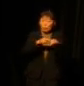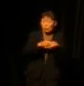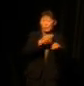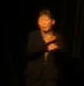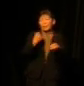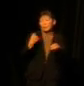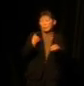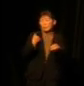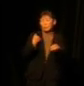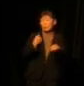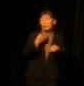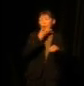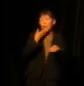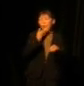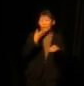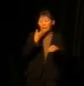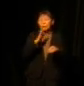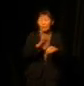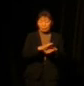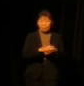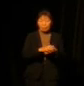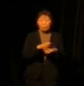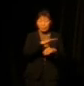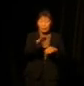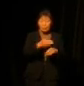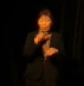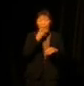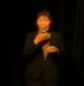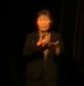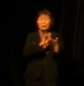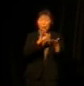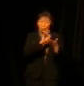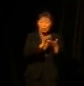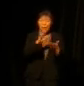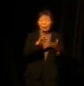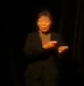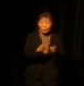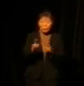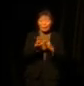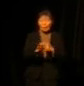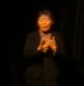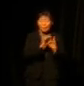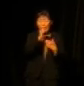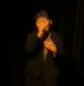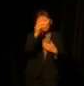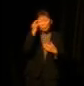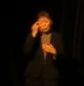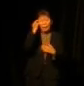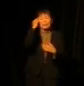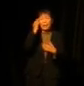集まっている必要がなくなりますから、これね、できれば備えた方がいいなと感じると思いました。